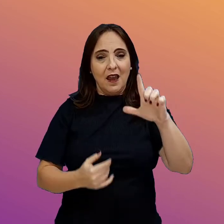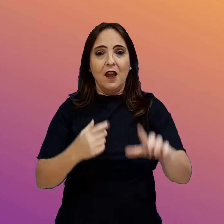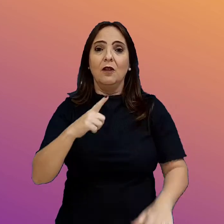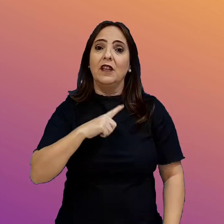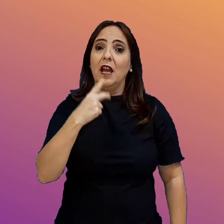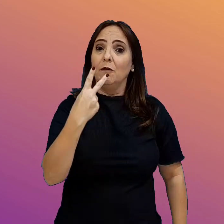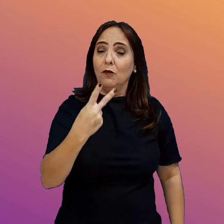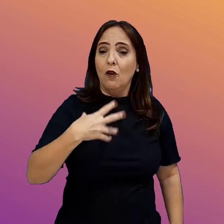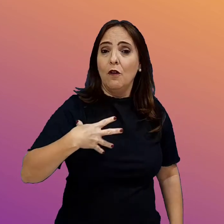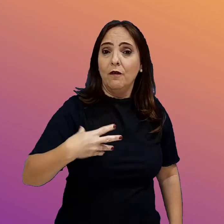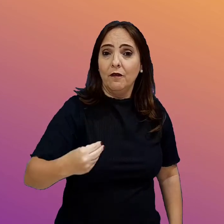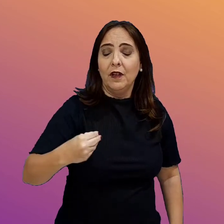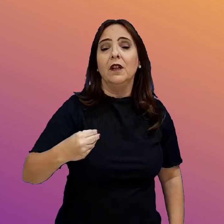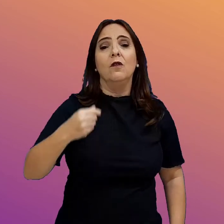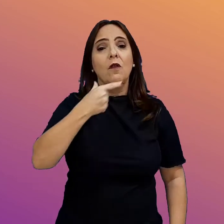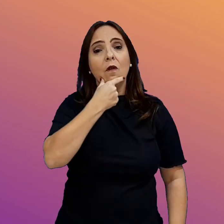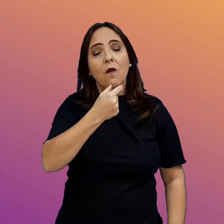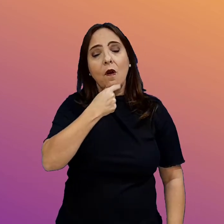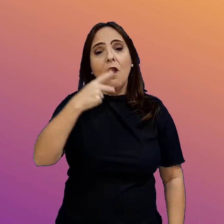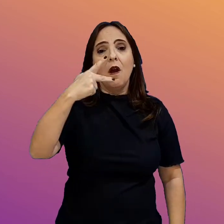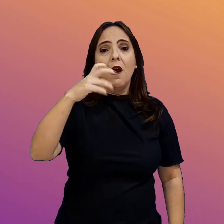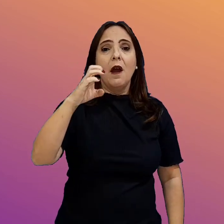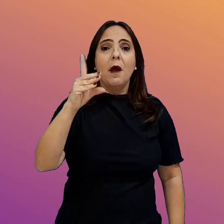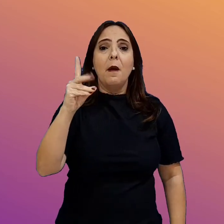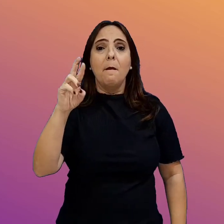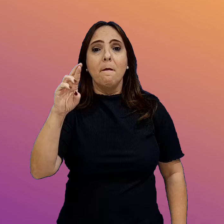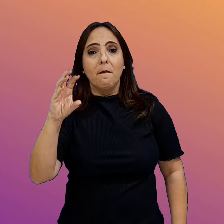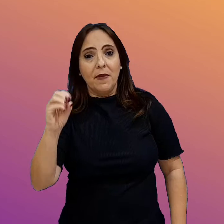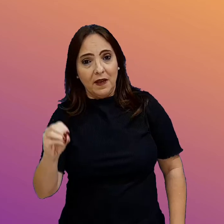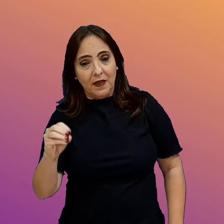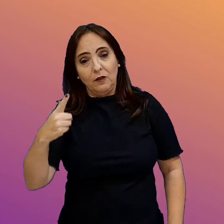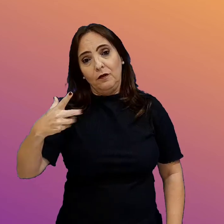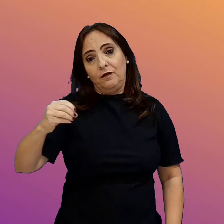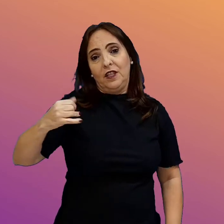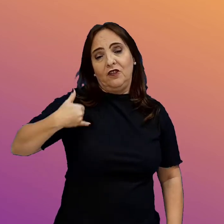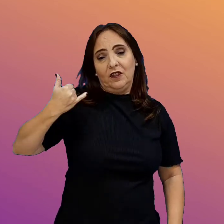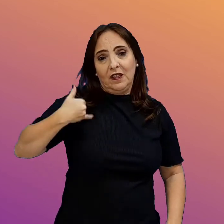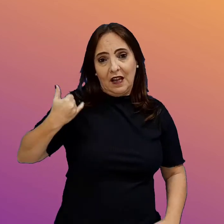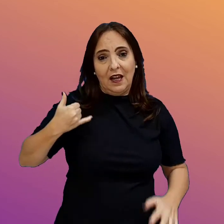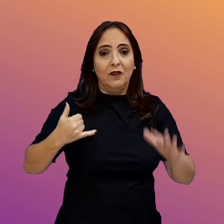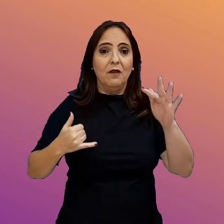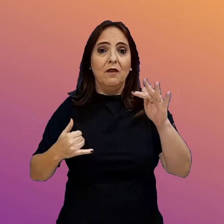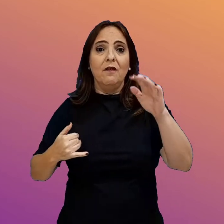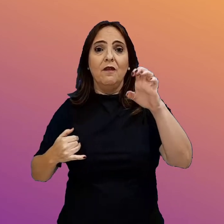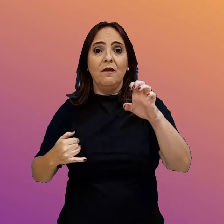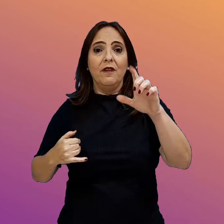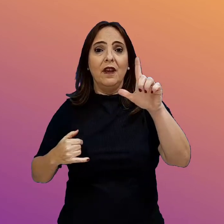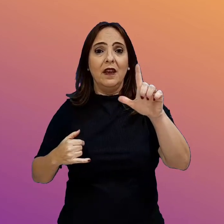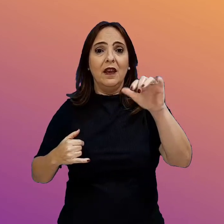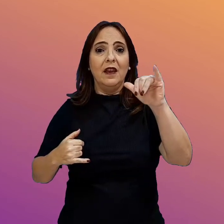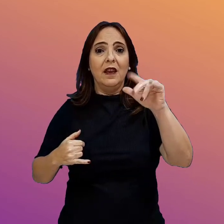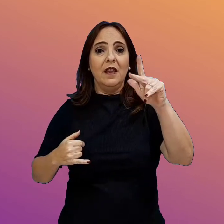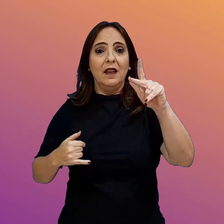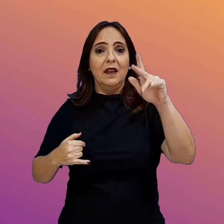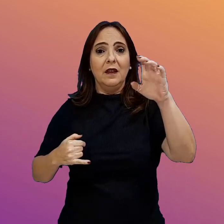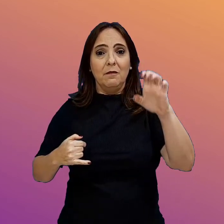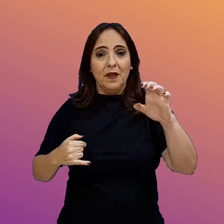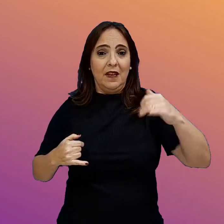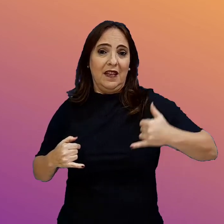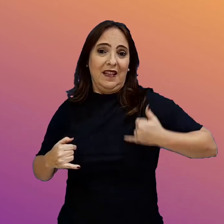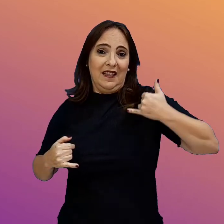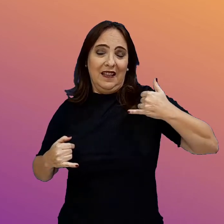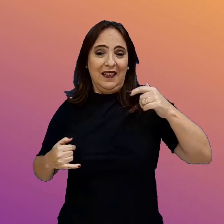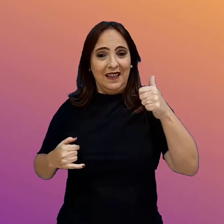filhos, o Pedro, de 20, o Felipe, de 13, acabou de fazer 13, está feliz da vida porque já está com 13